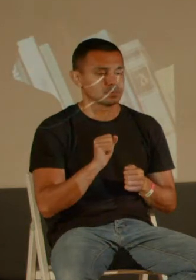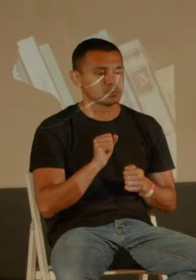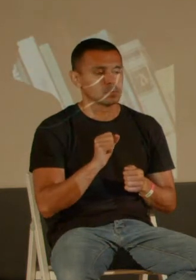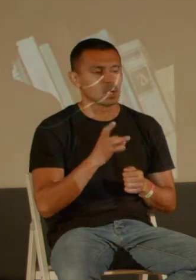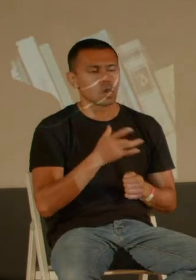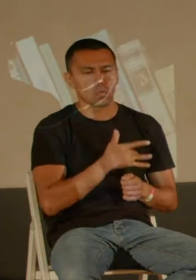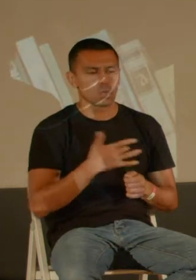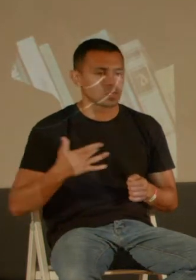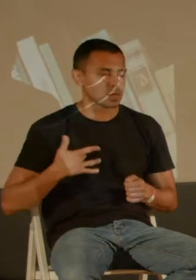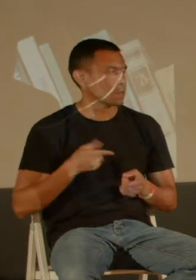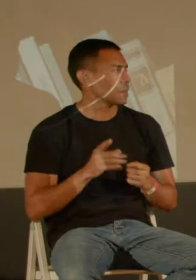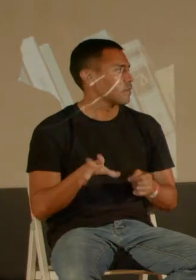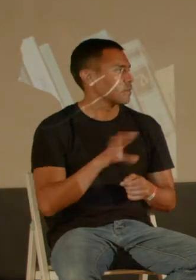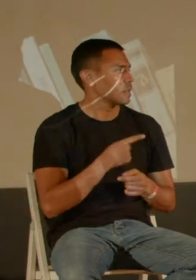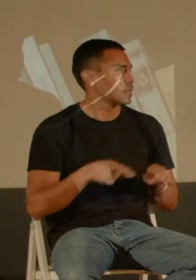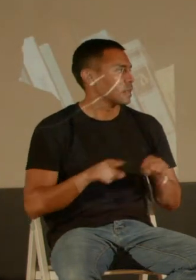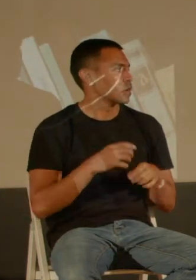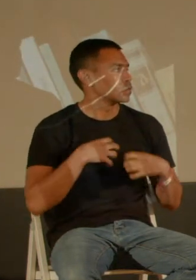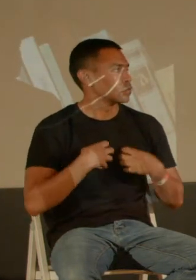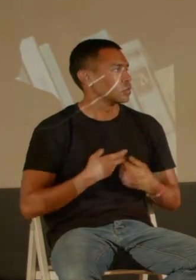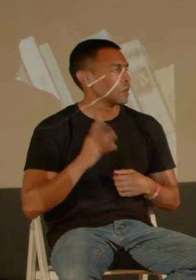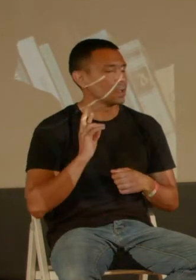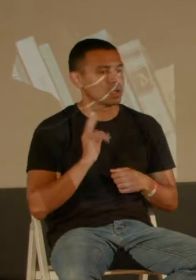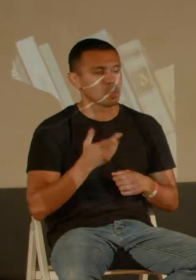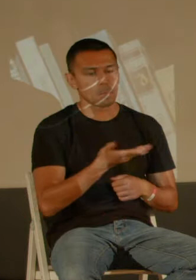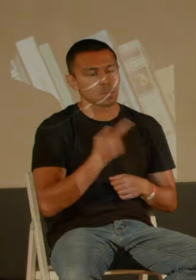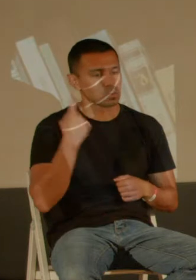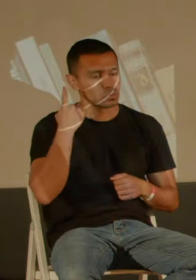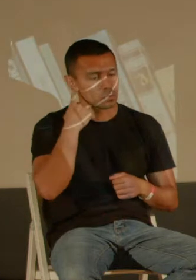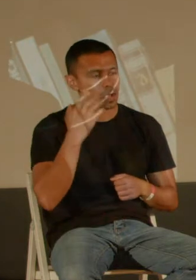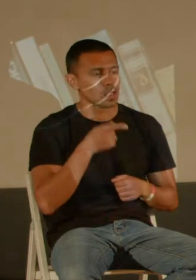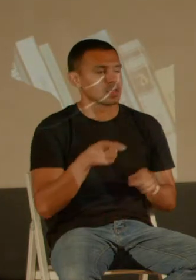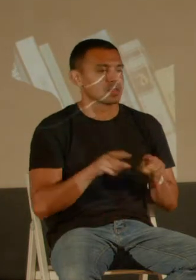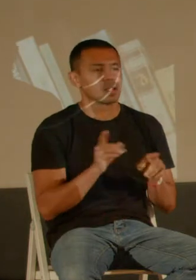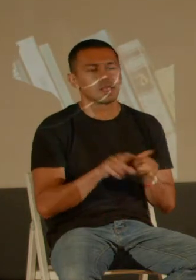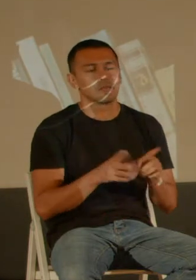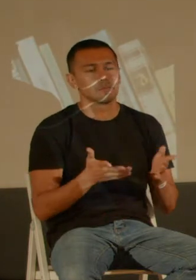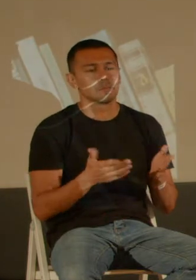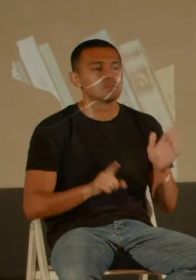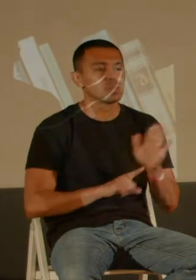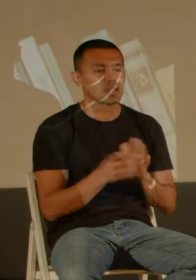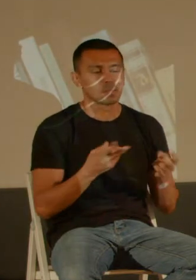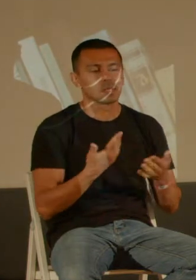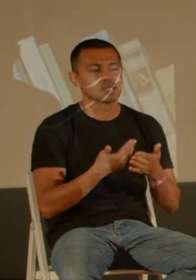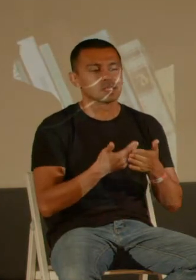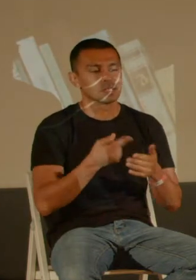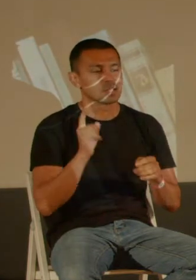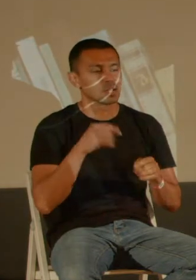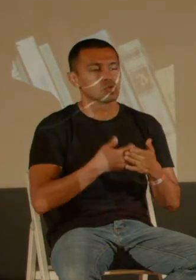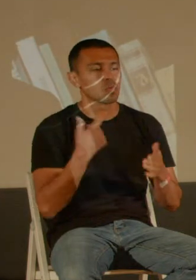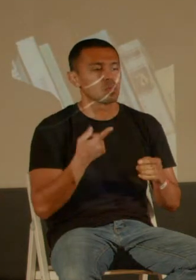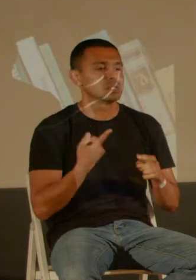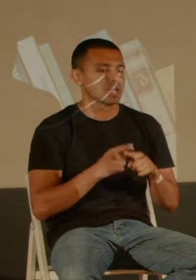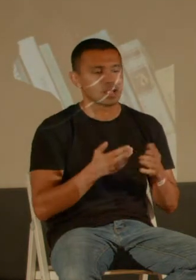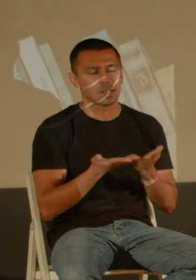раку грудей. Насправді не все так аж сумно, як почали, але це такі штрихи, які треба знати до портрету цієї